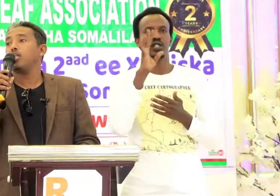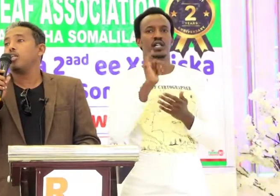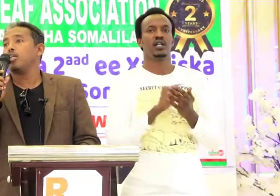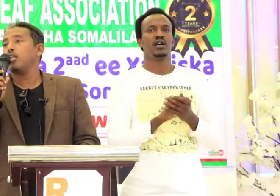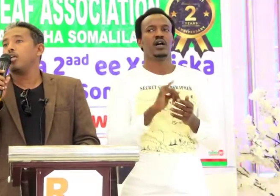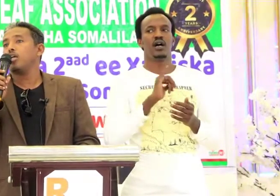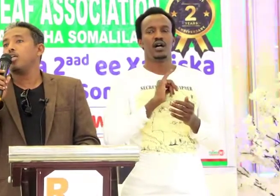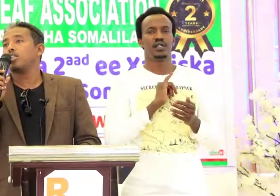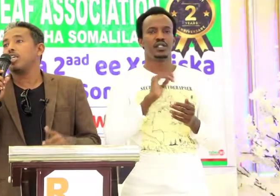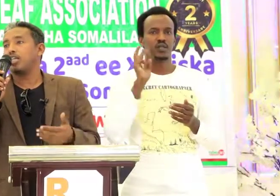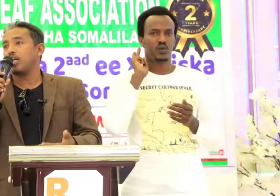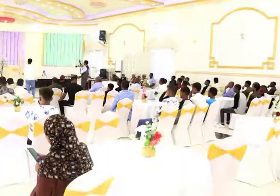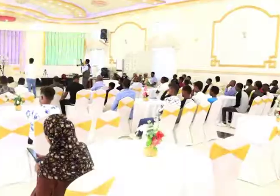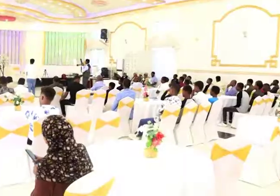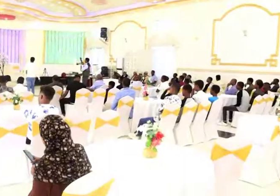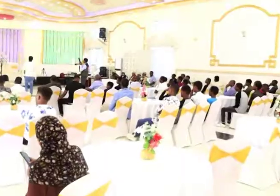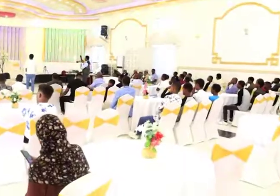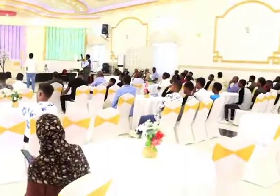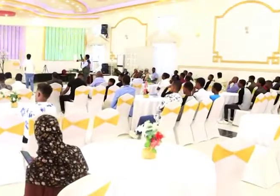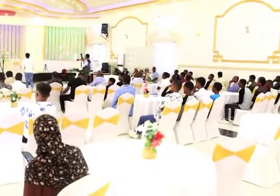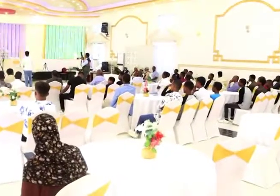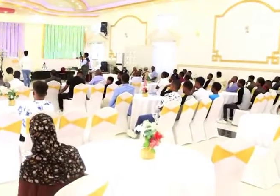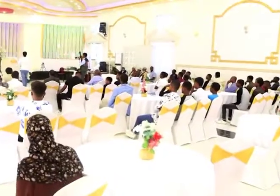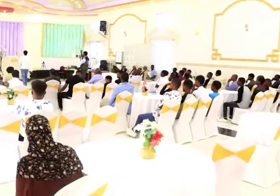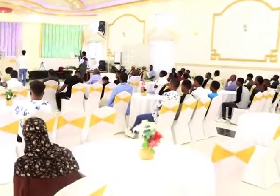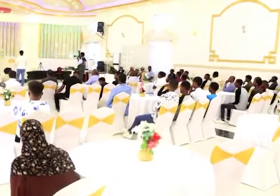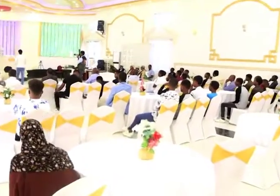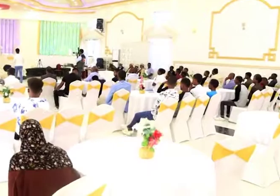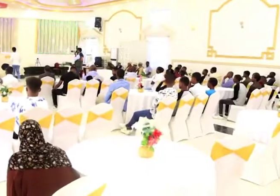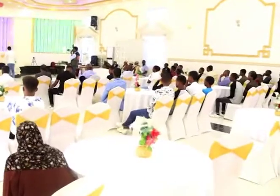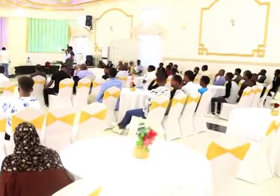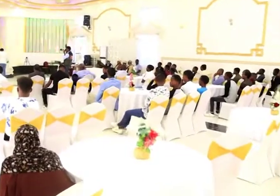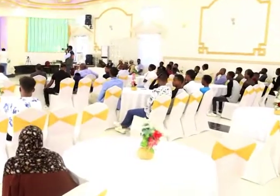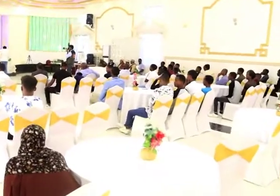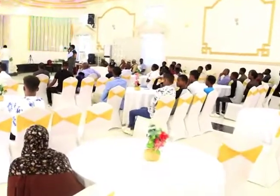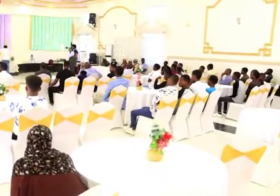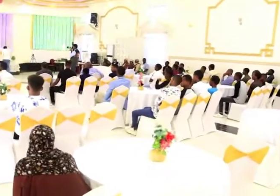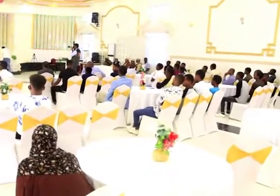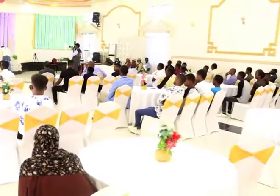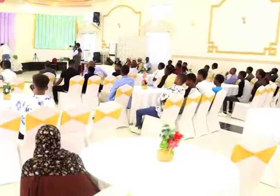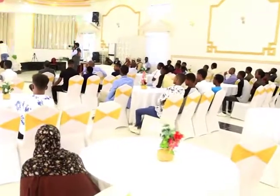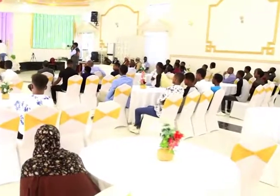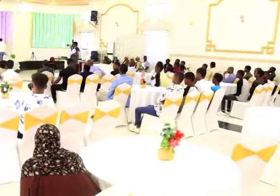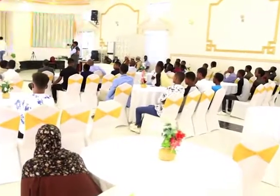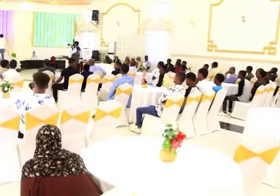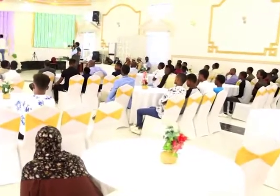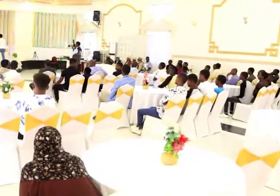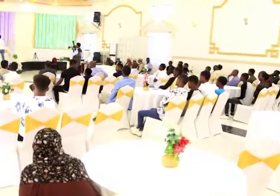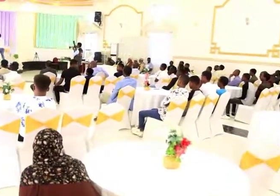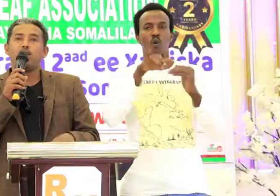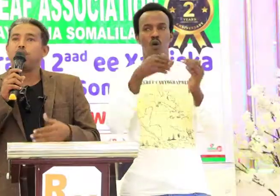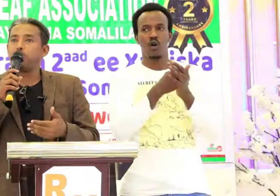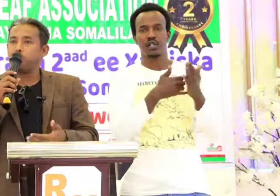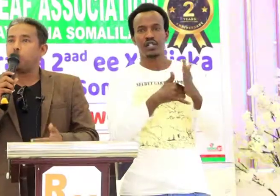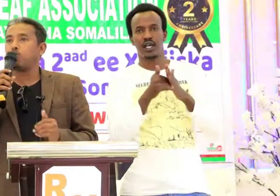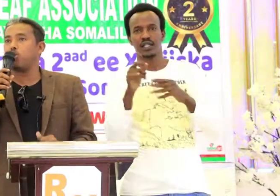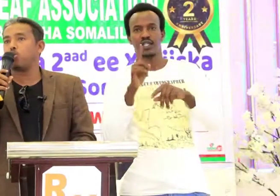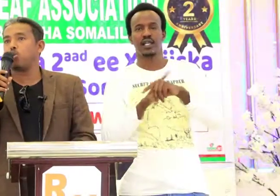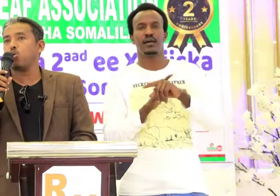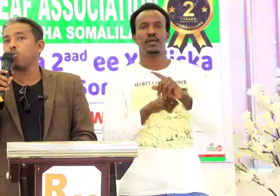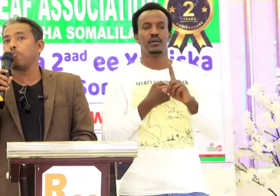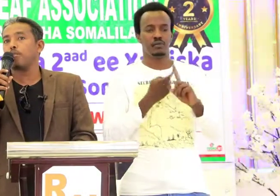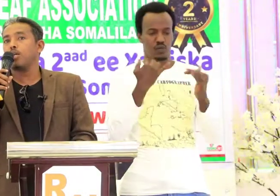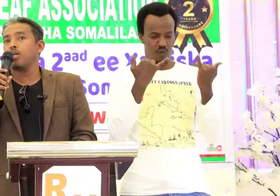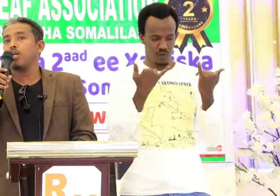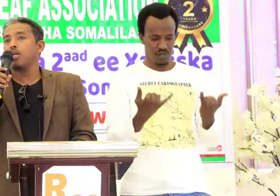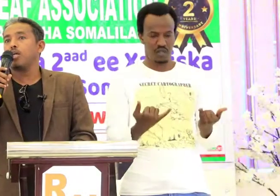in sanadkan 2021-ka haddii Ilaahay yidhaahdo inta ka harsan oo ah dee bishii koowaad baan ku